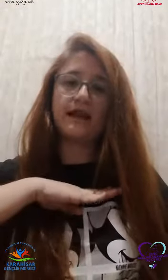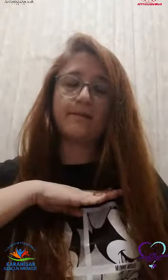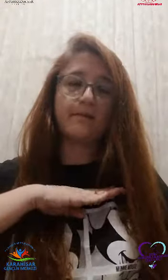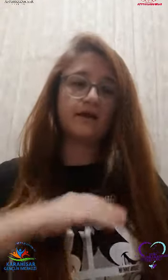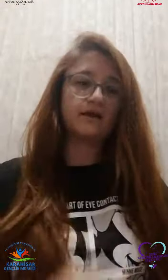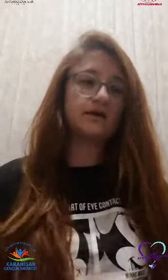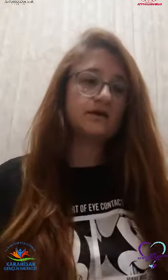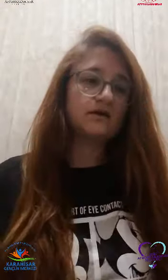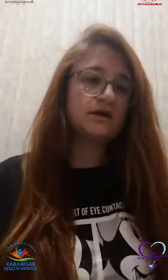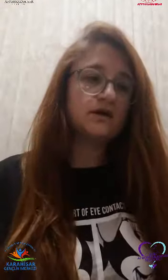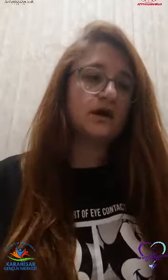öfkelenmek,